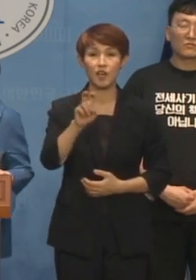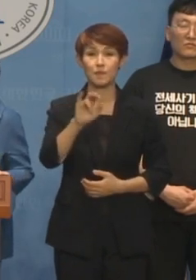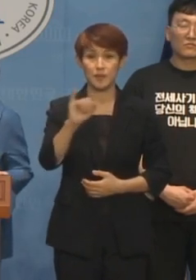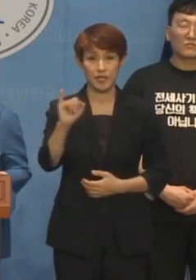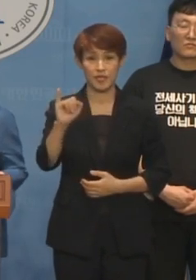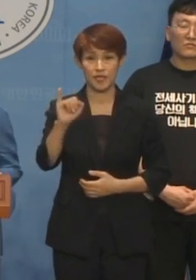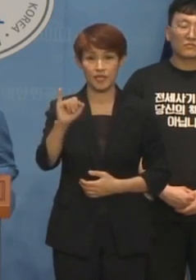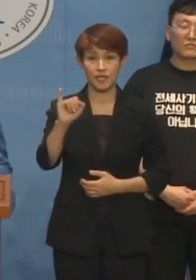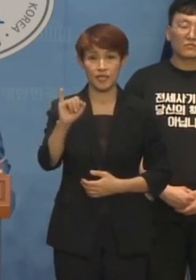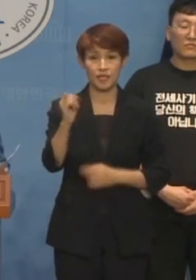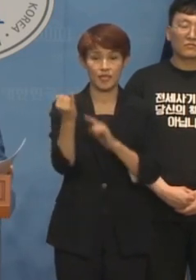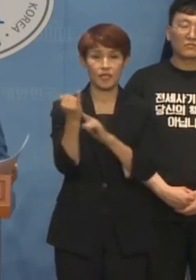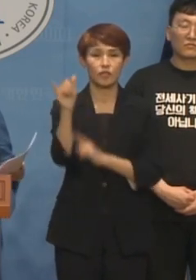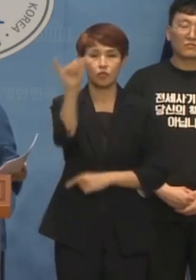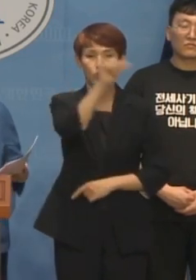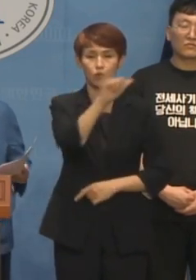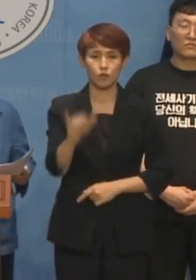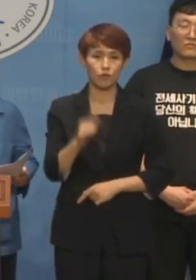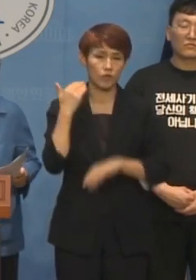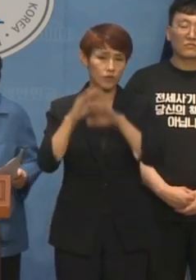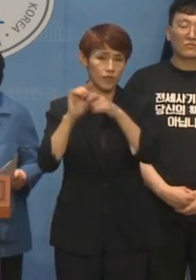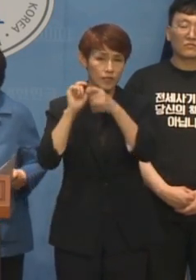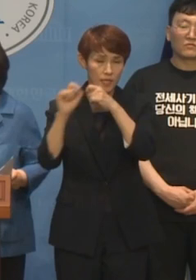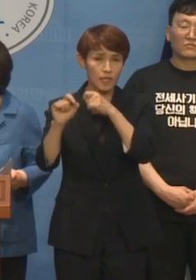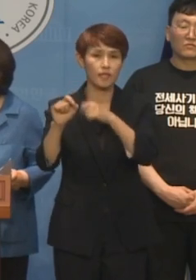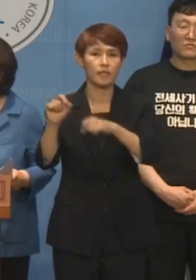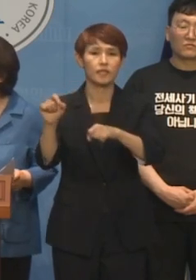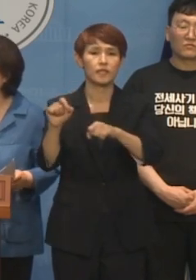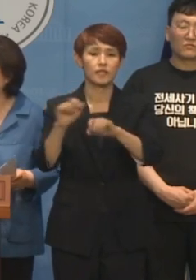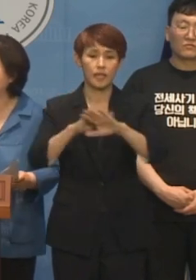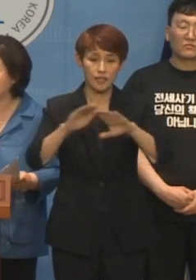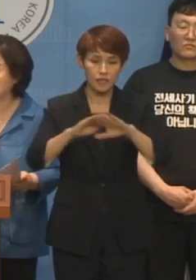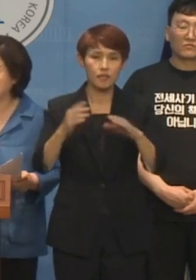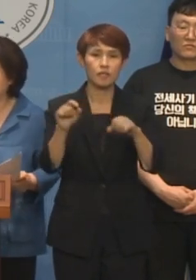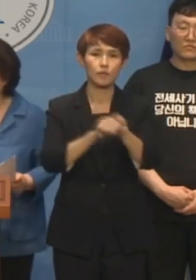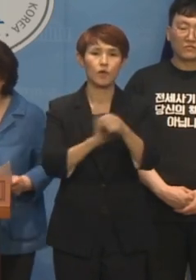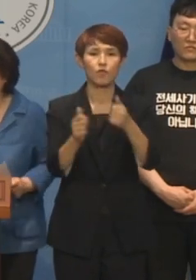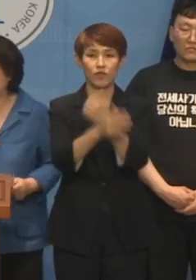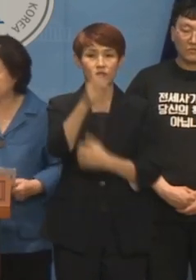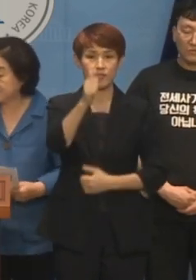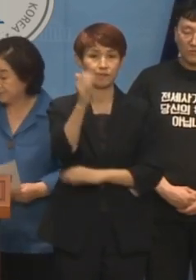전국 전세사기 대책위원 특별위원회 위원장님 말씀 듣도록 하겠습니다.